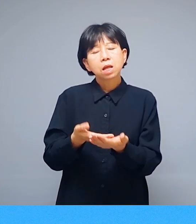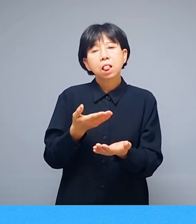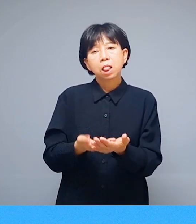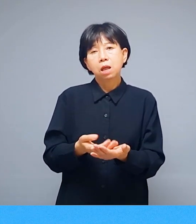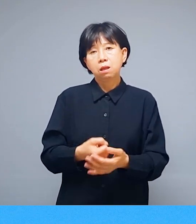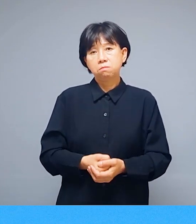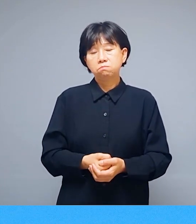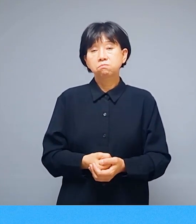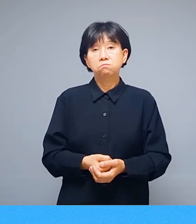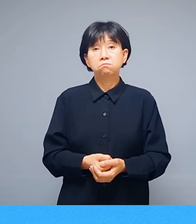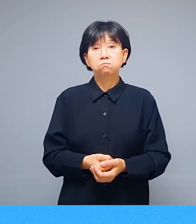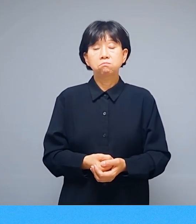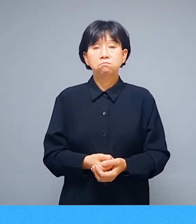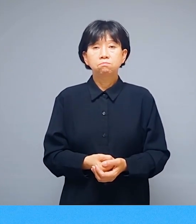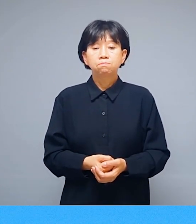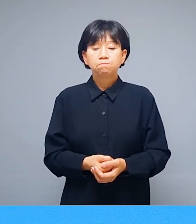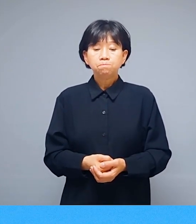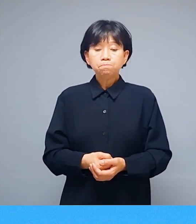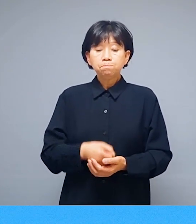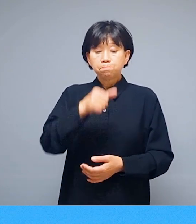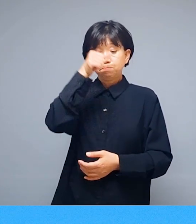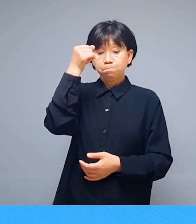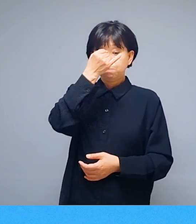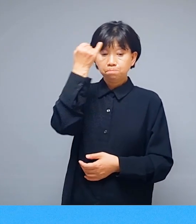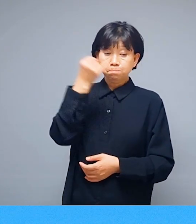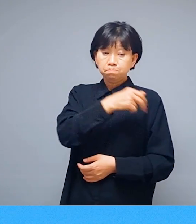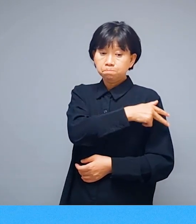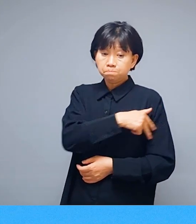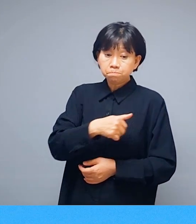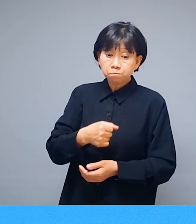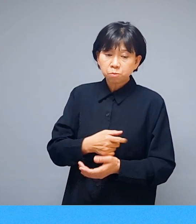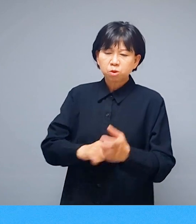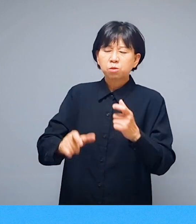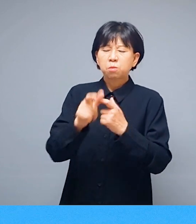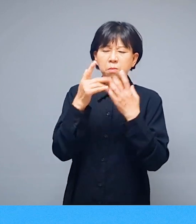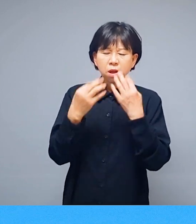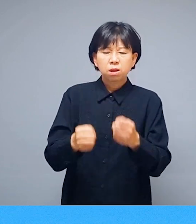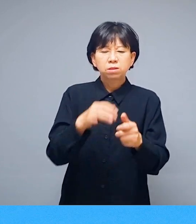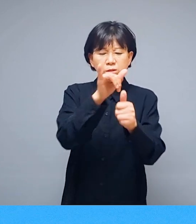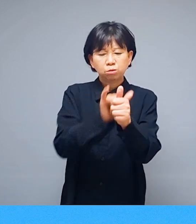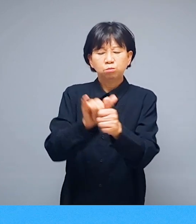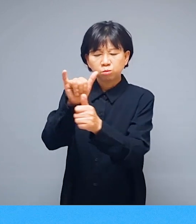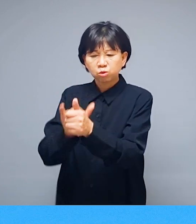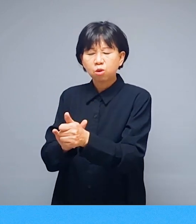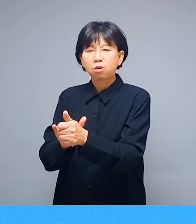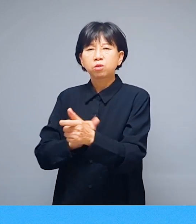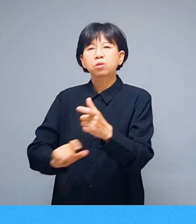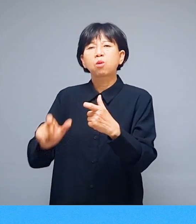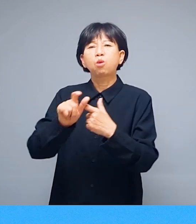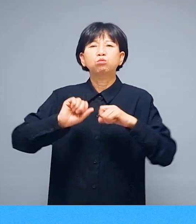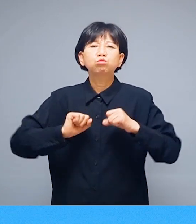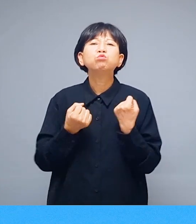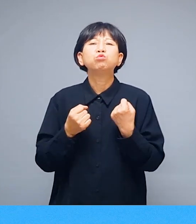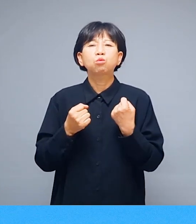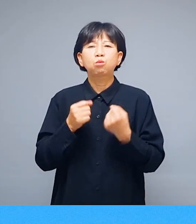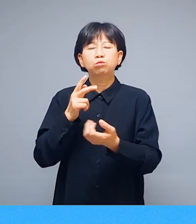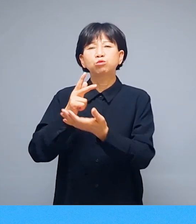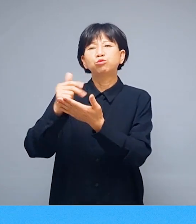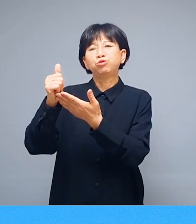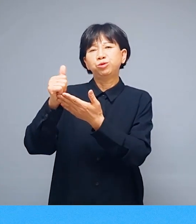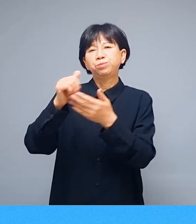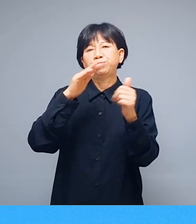것이요. 아멘. 직분을 받았다는 것은요. 더 많이 섬기고 더 깊이 순종하라는 주님의 부르심인